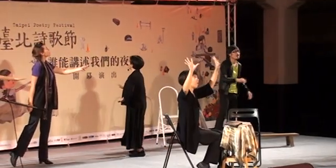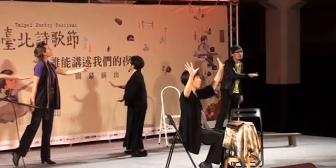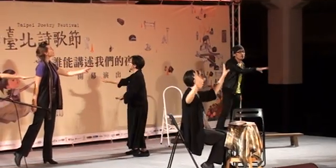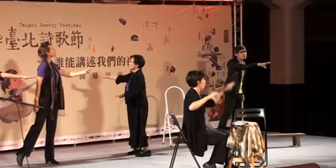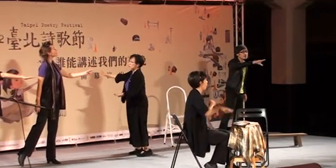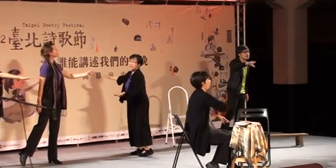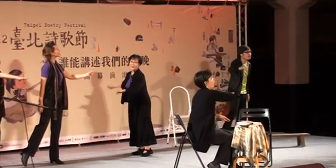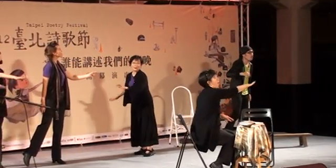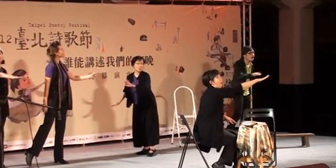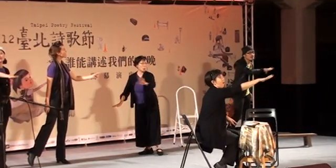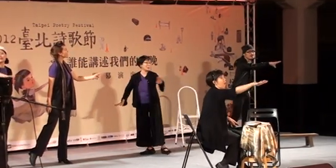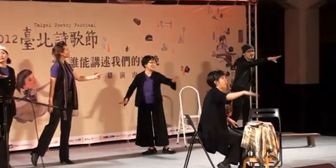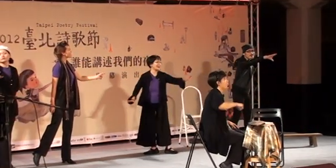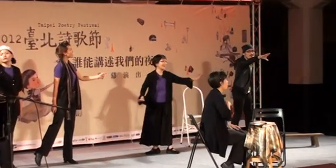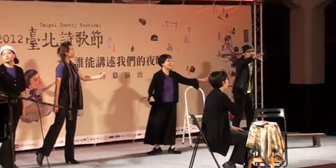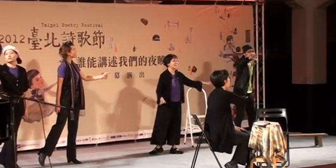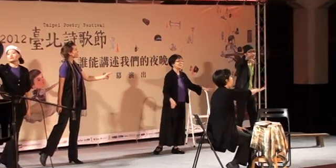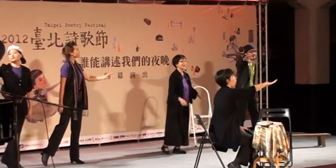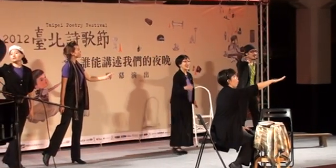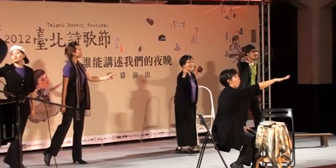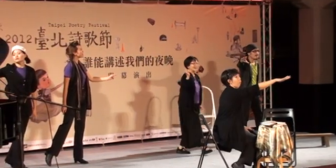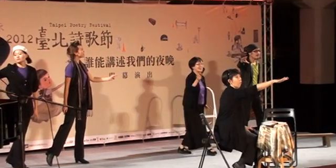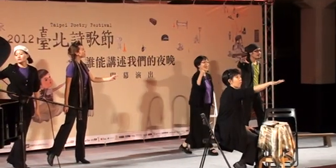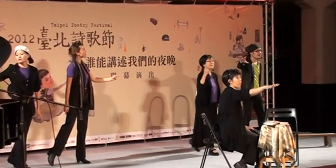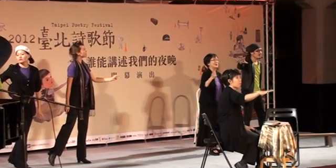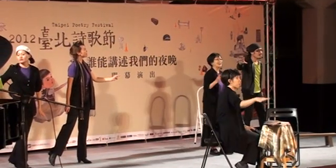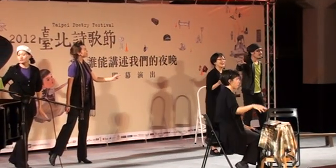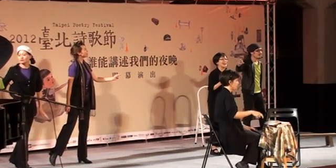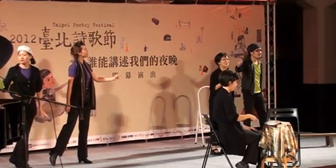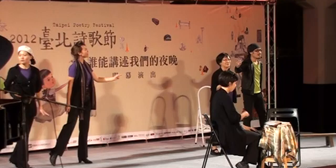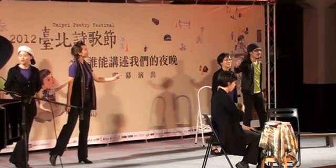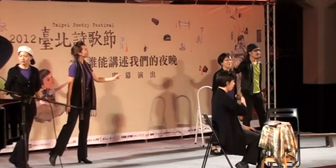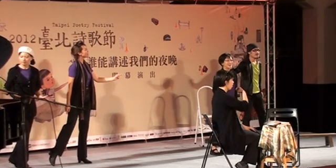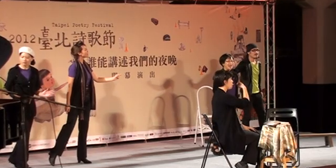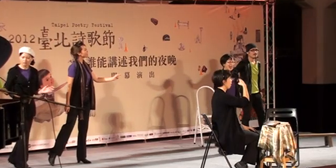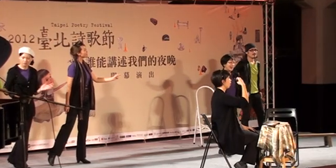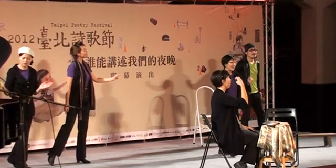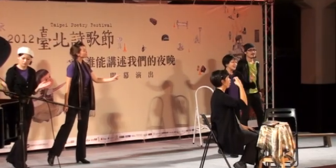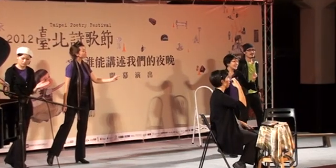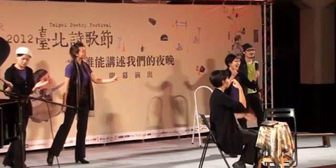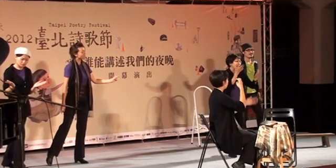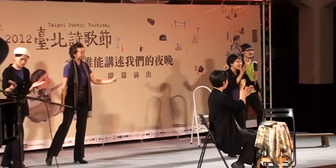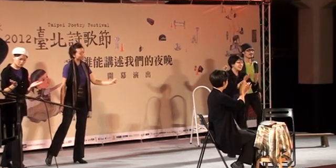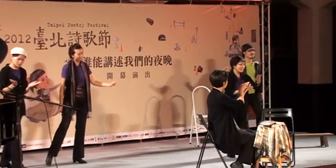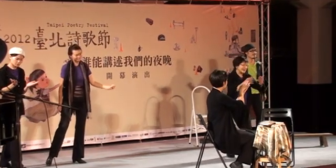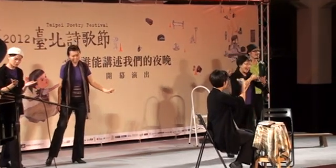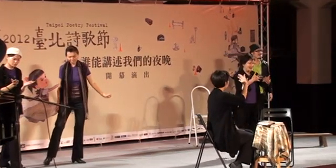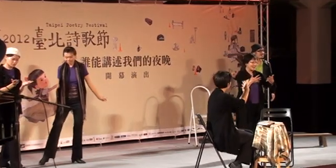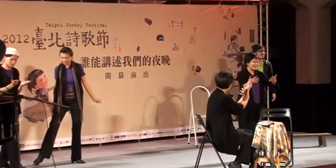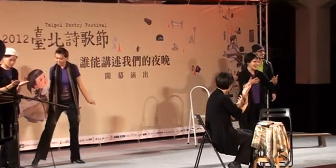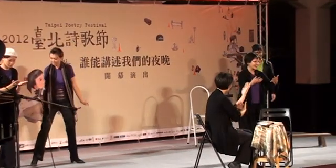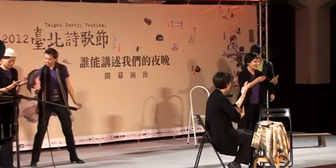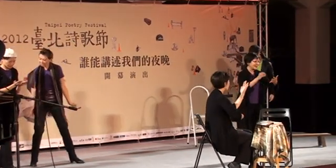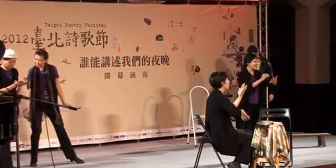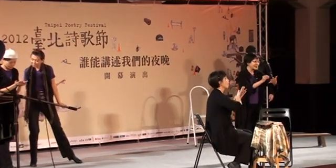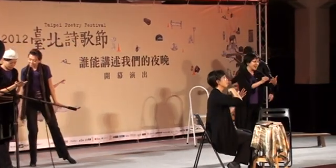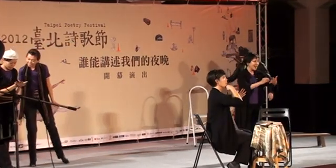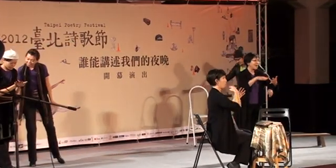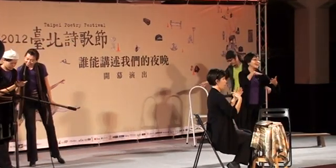无垠旷野， 才发现在字里行间